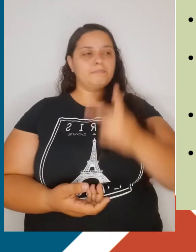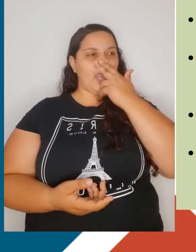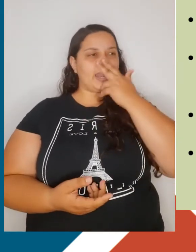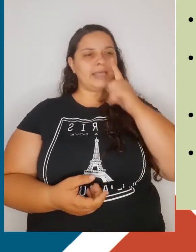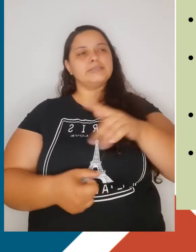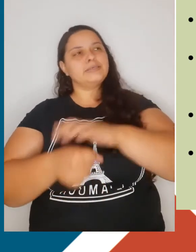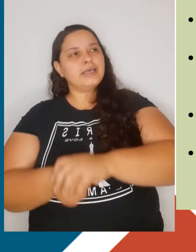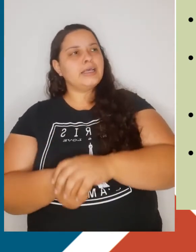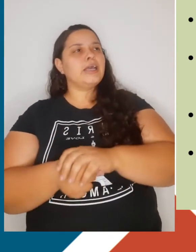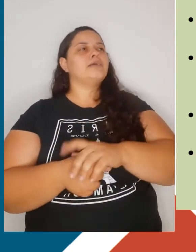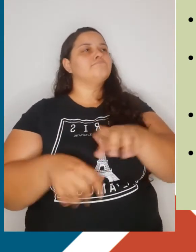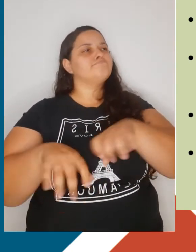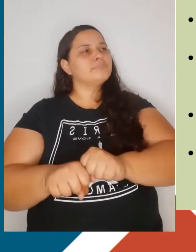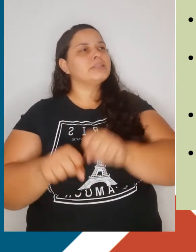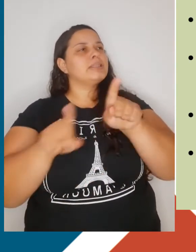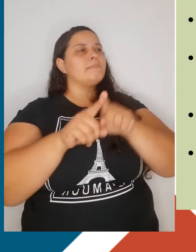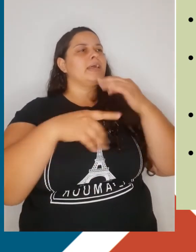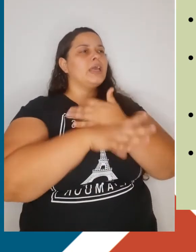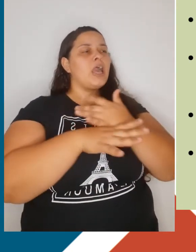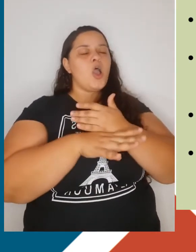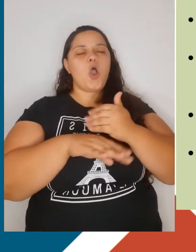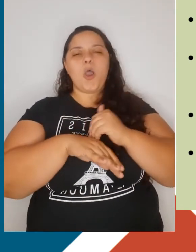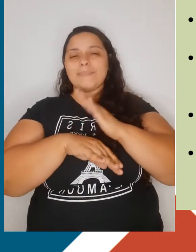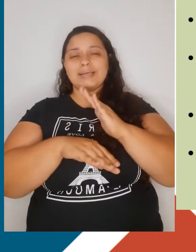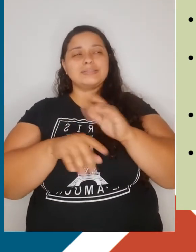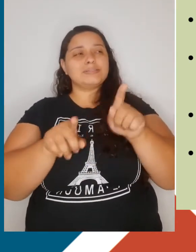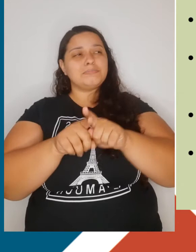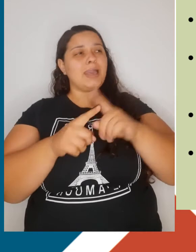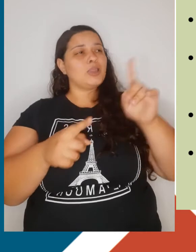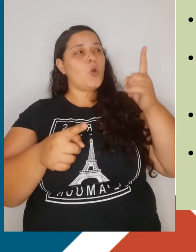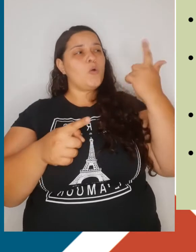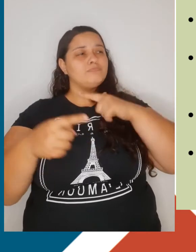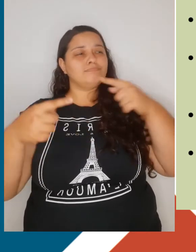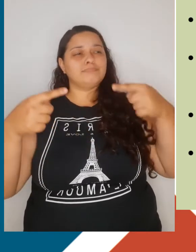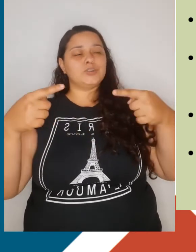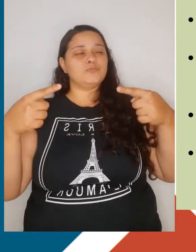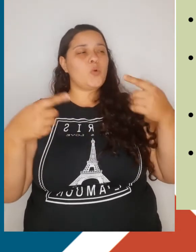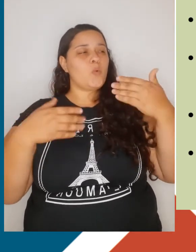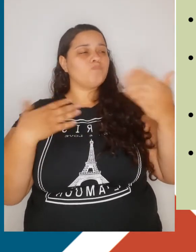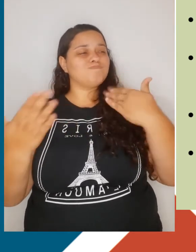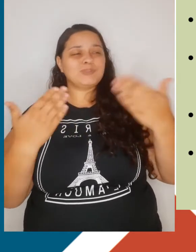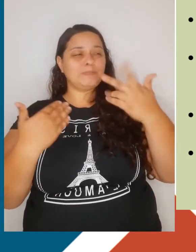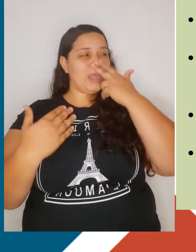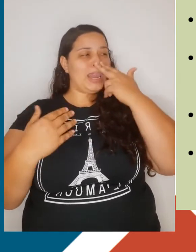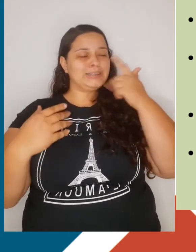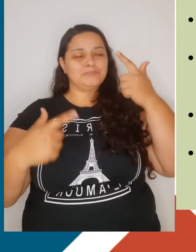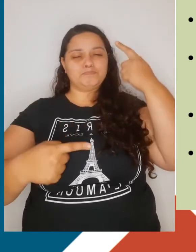A tensão entre a metrópole e a colônia se torna mais grave quando, entre 1810